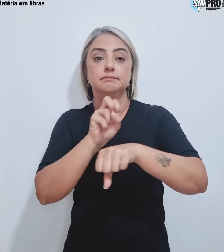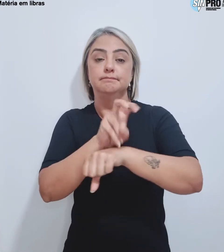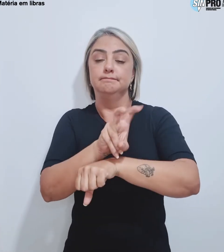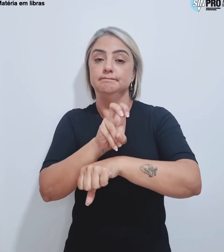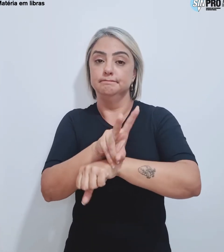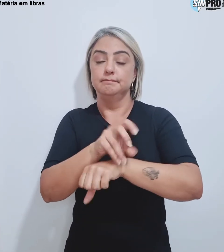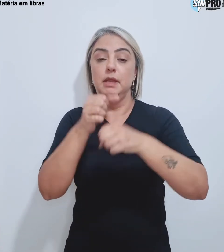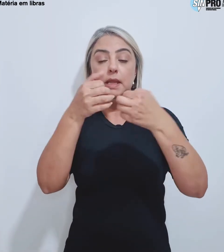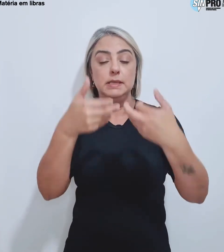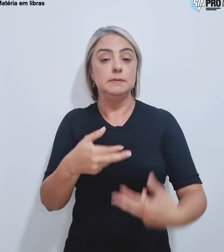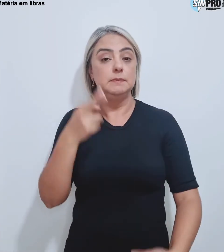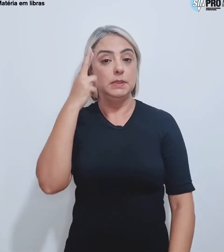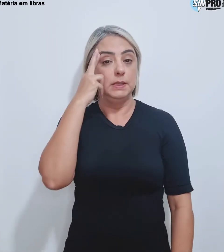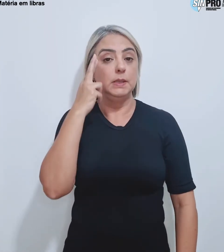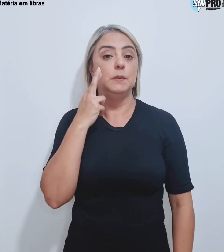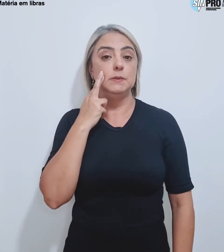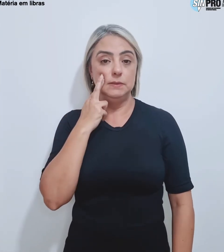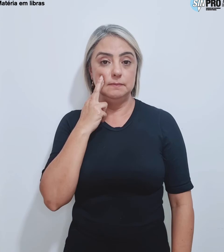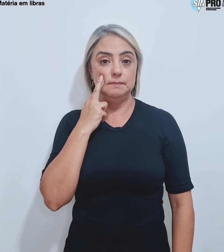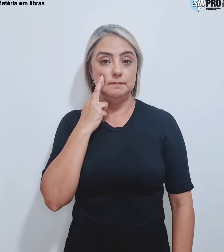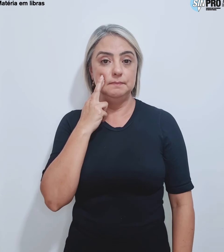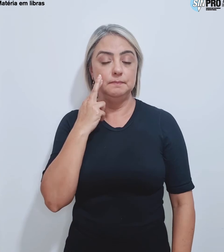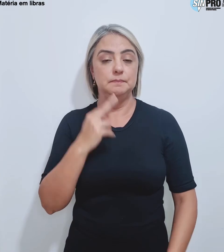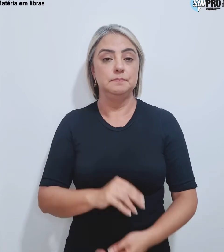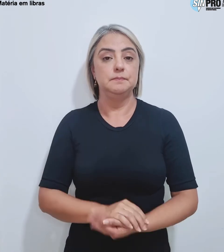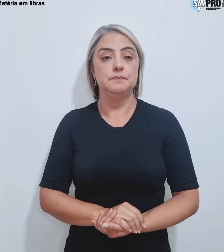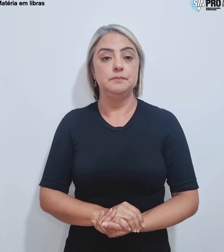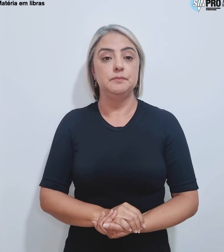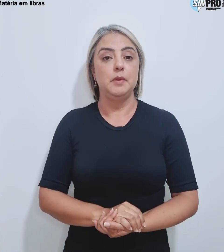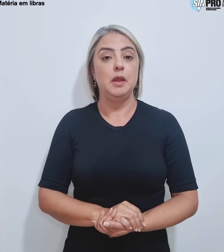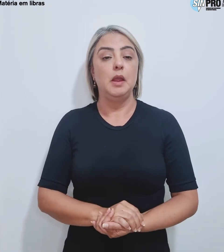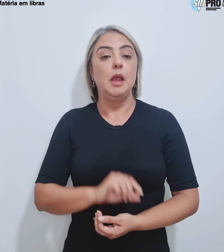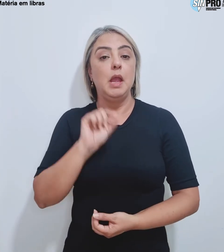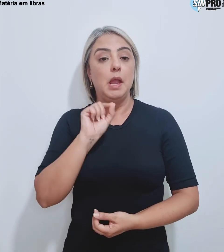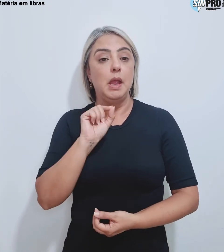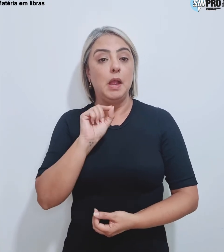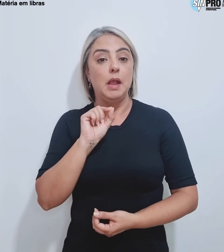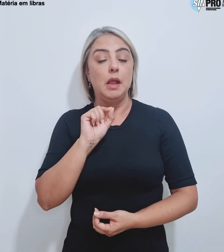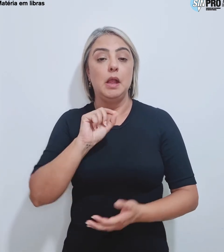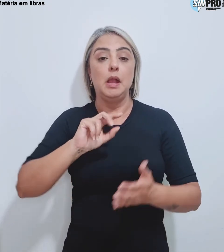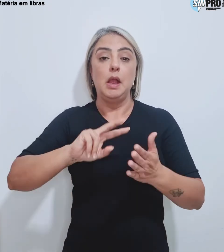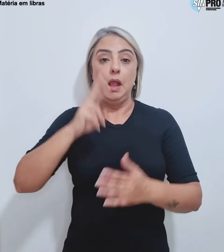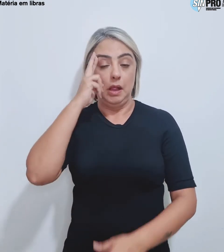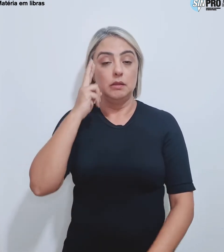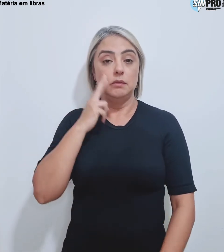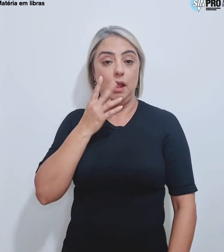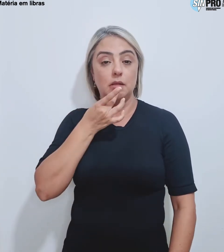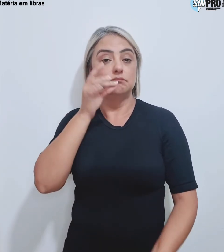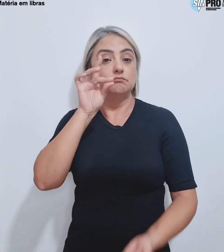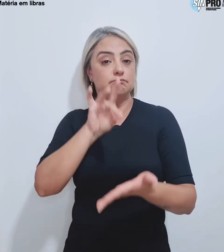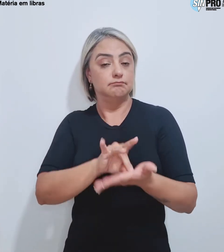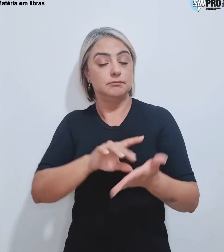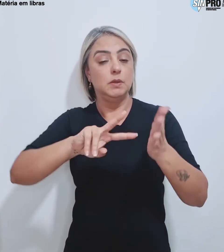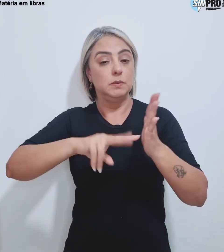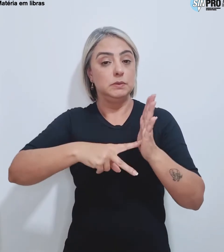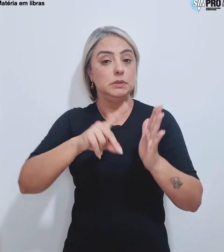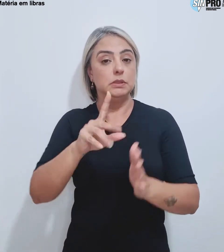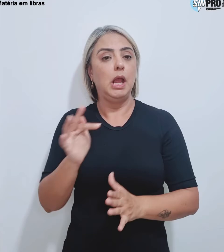do vírus, explica Rosilene Correia. De acordo com a sindicalista, o